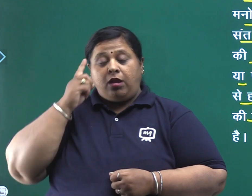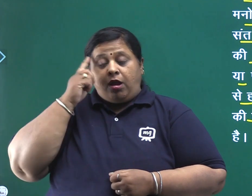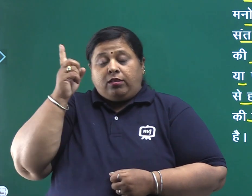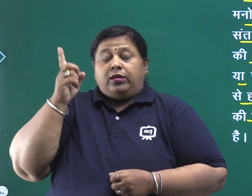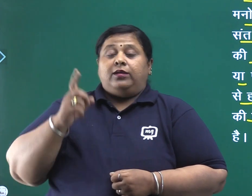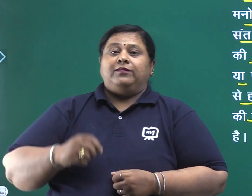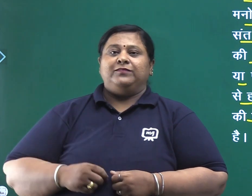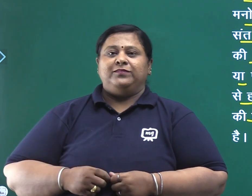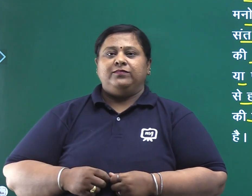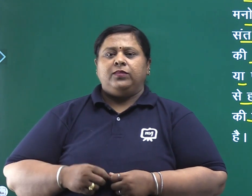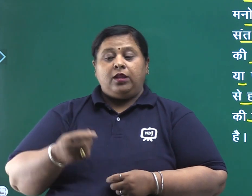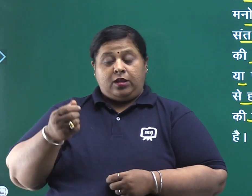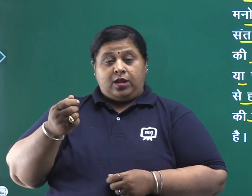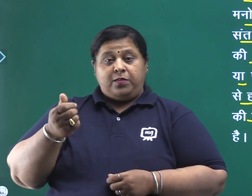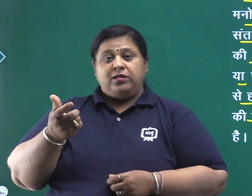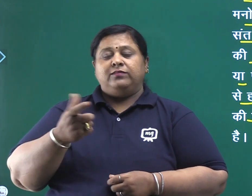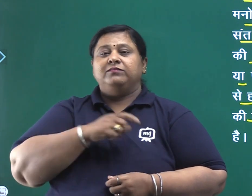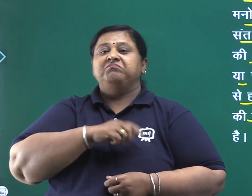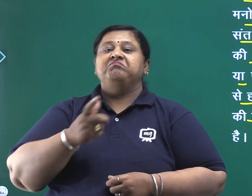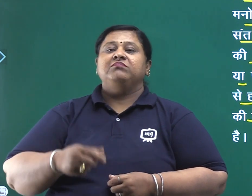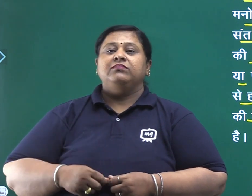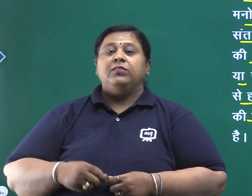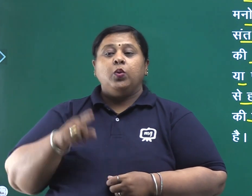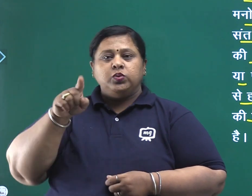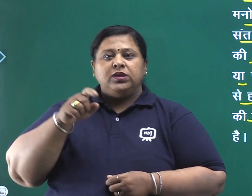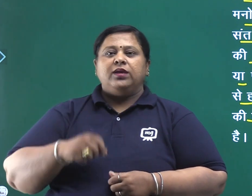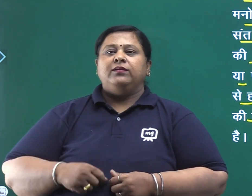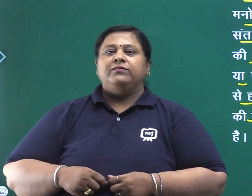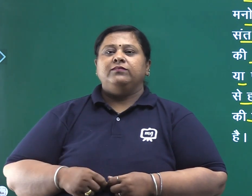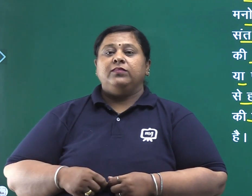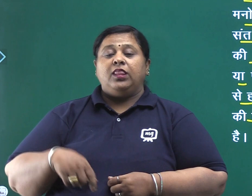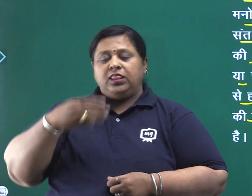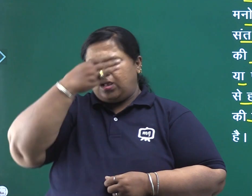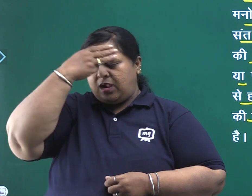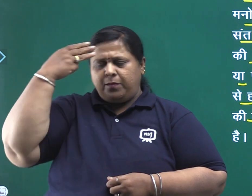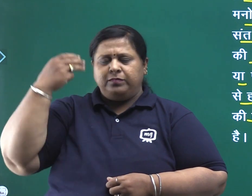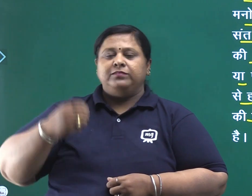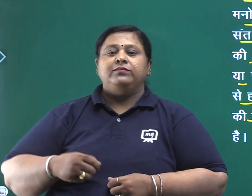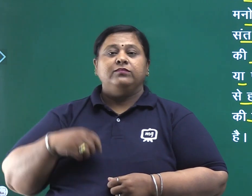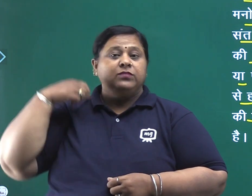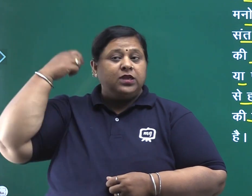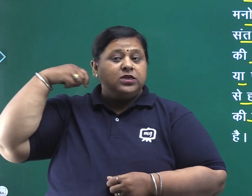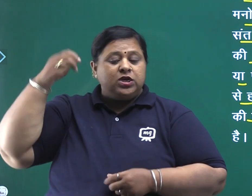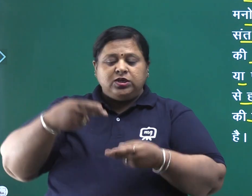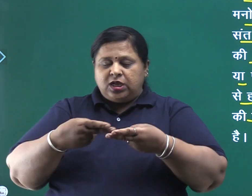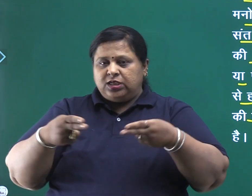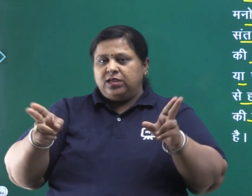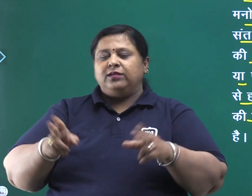की कीमत उसके धर्म या जाति